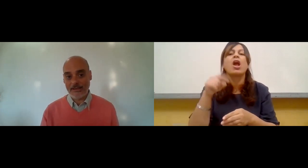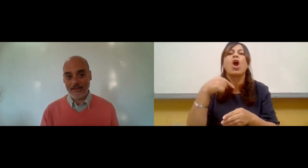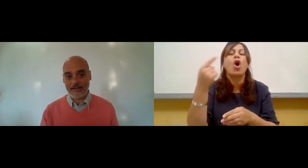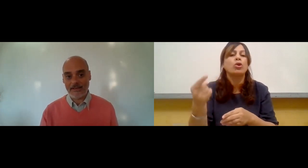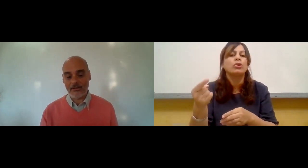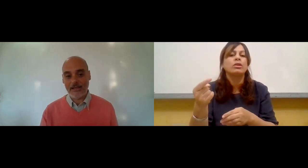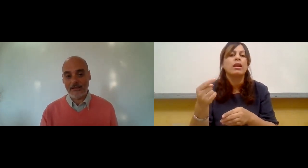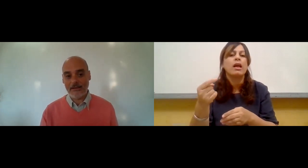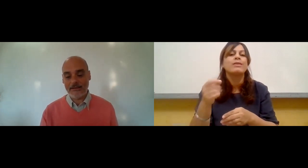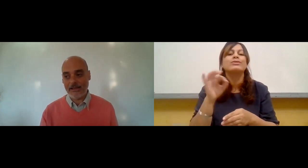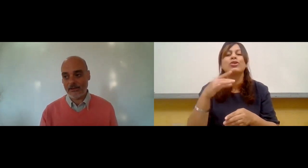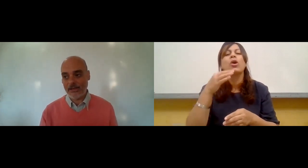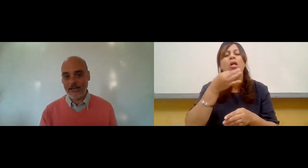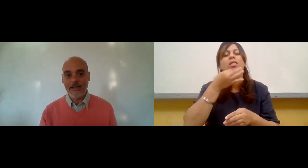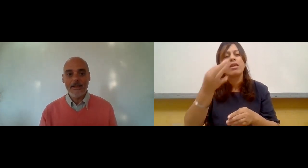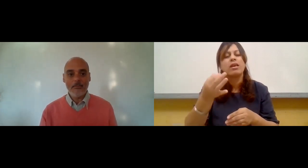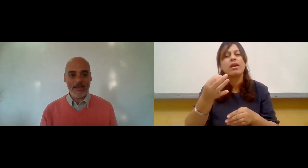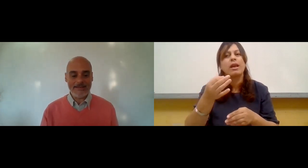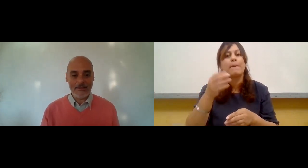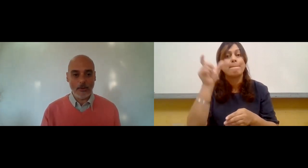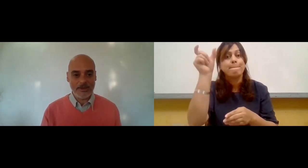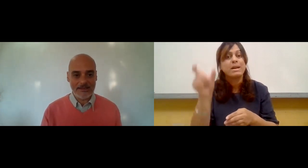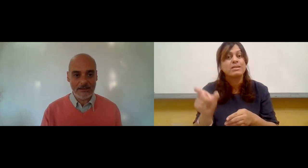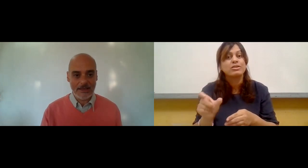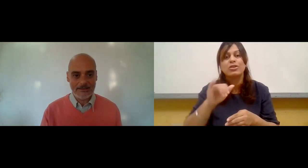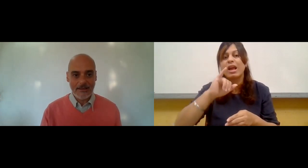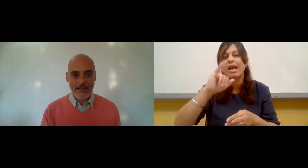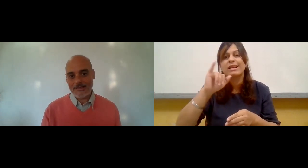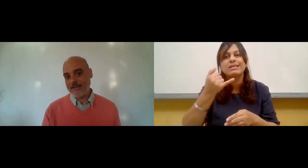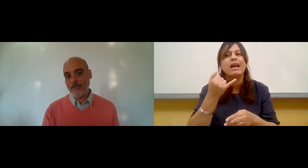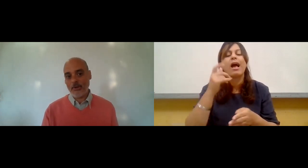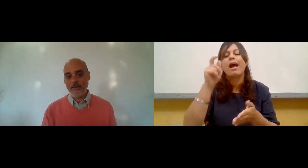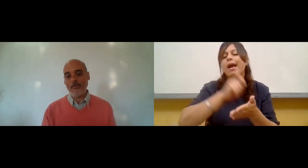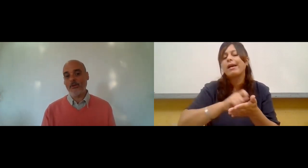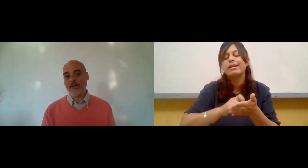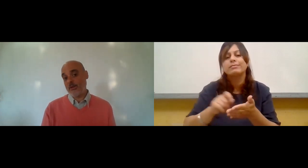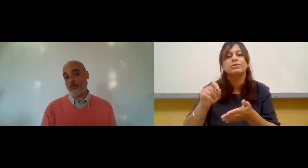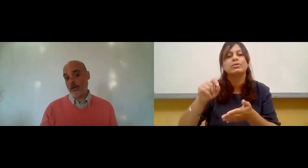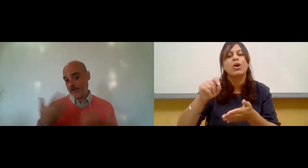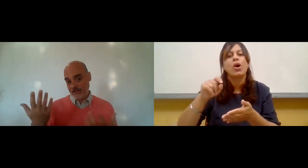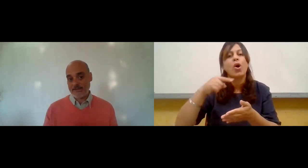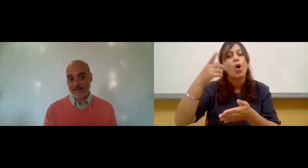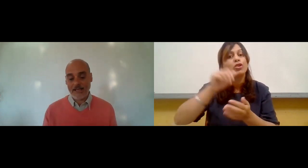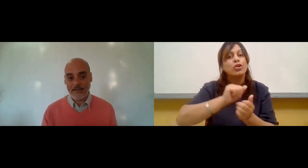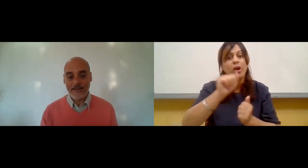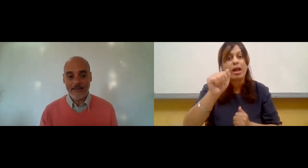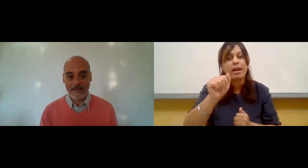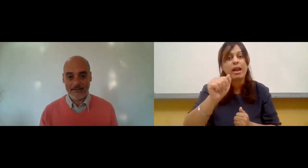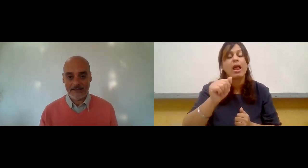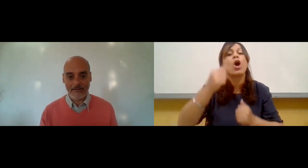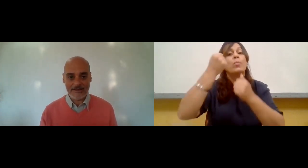de la regional podían hacer optativas HTI, por ejemplo, que es una optativa que ya